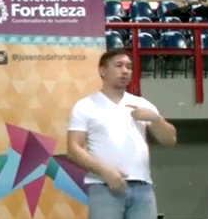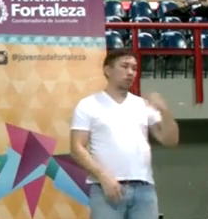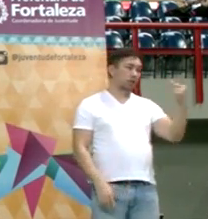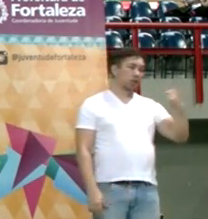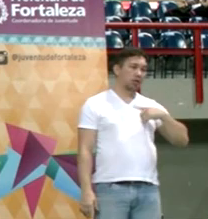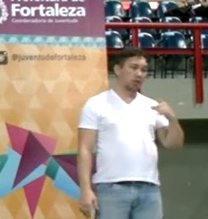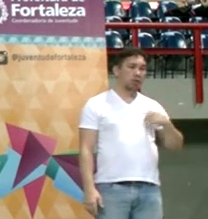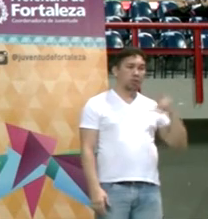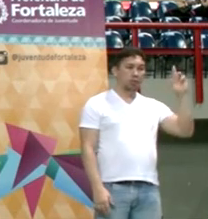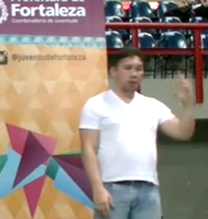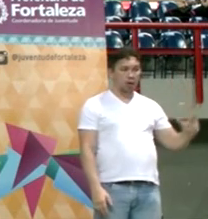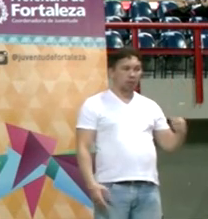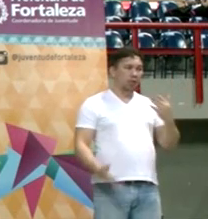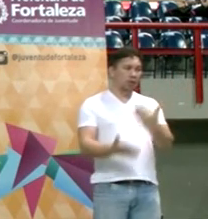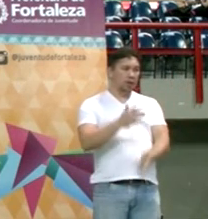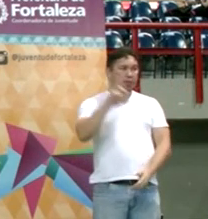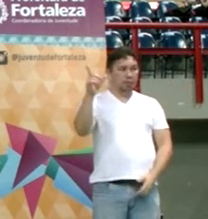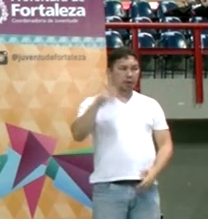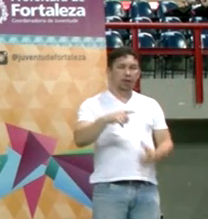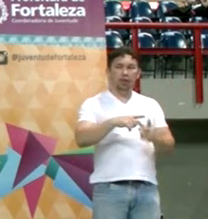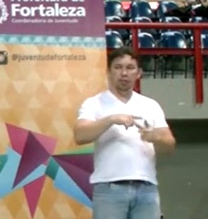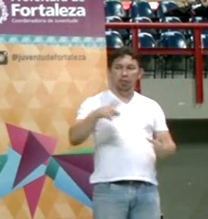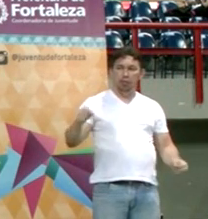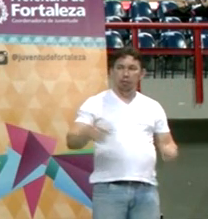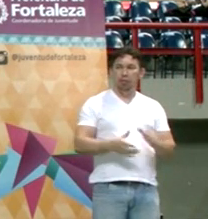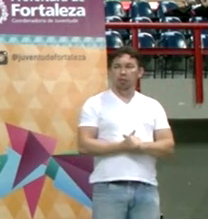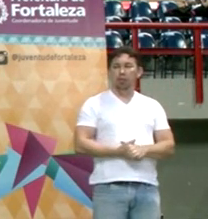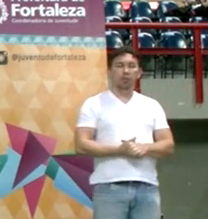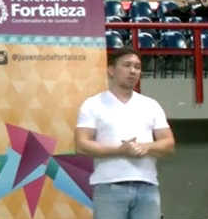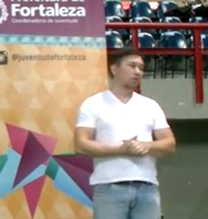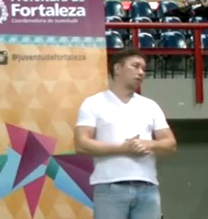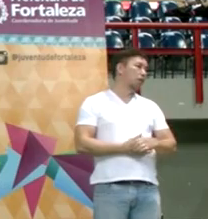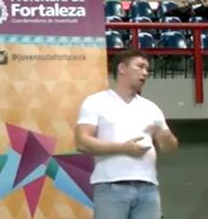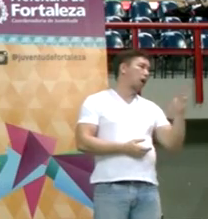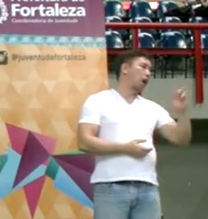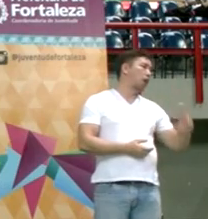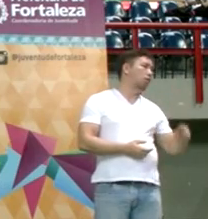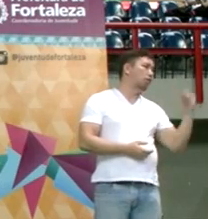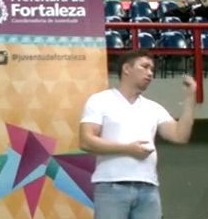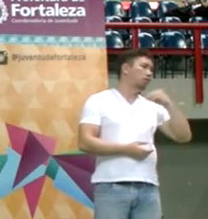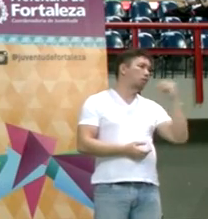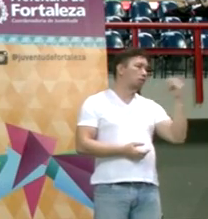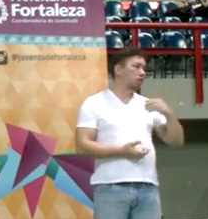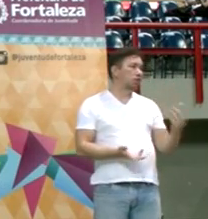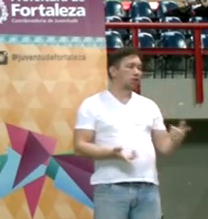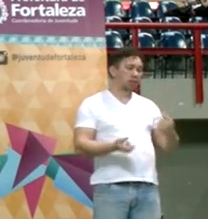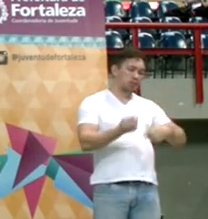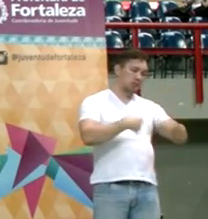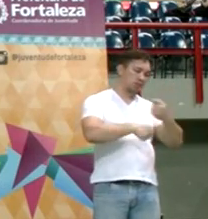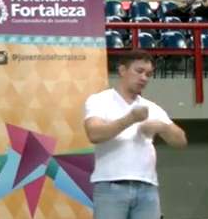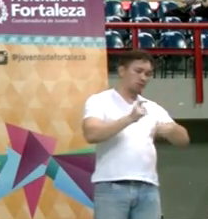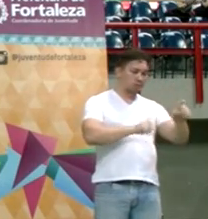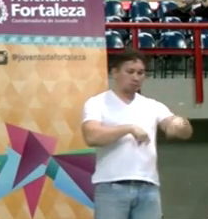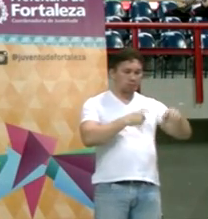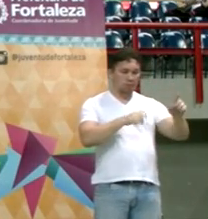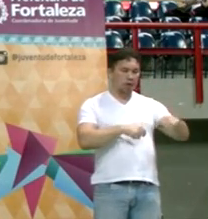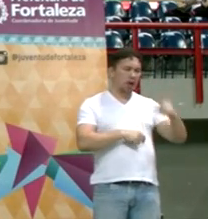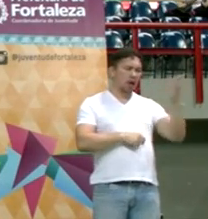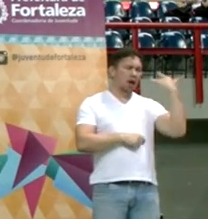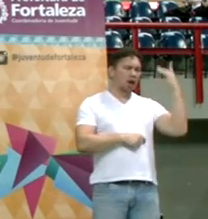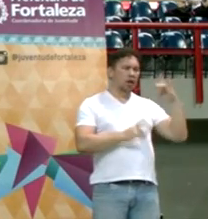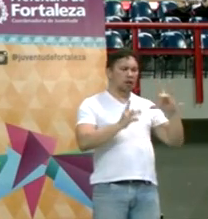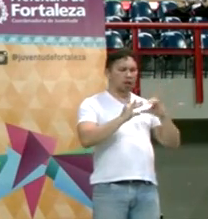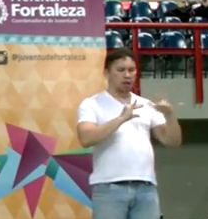Cara, a Rússia não tinha perdido para o Japão? A Rússia estava fraca, faz muito tempo. A Rússia ainda tinha uma economia rural,